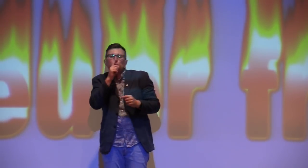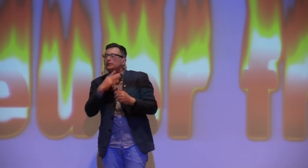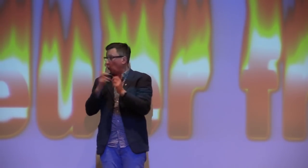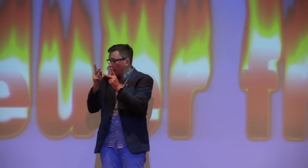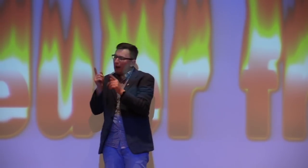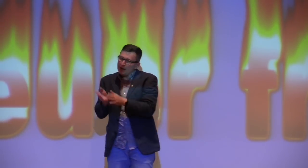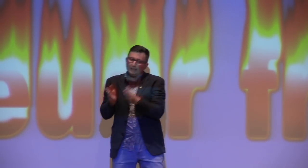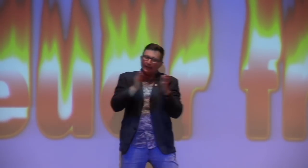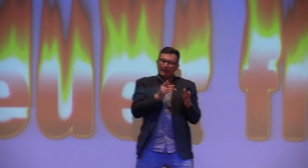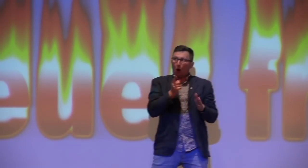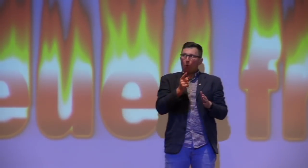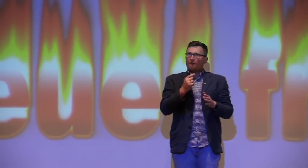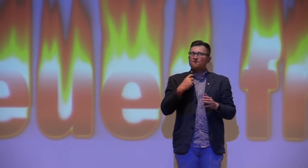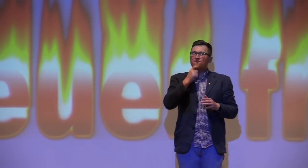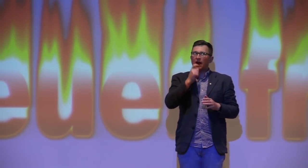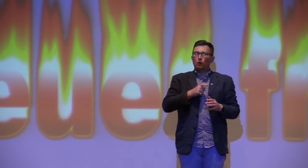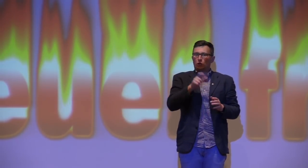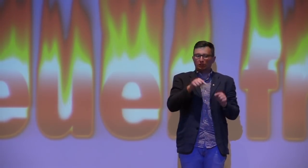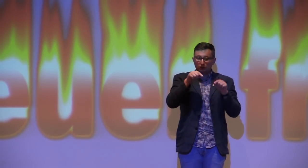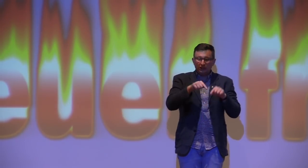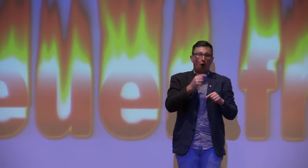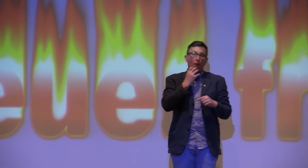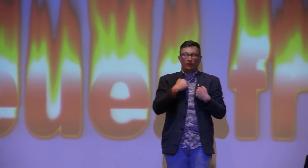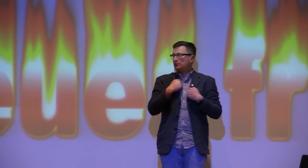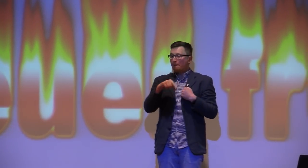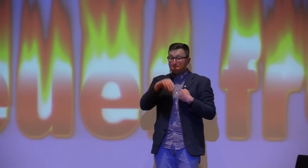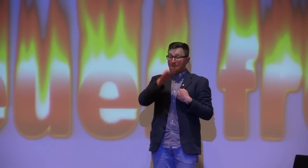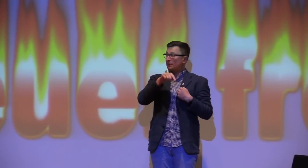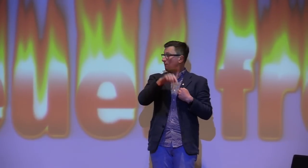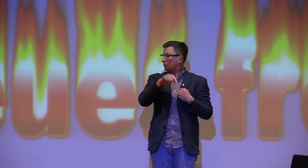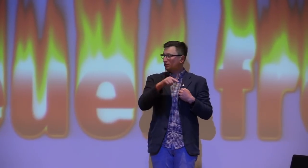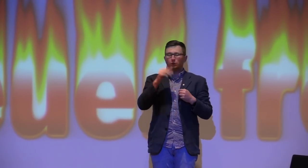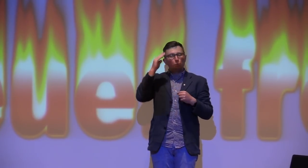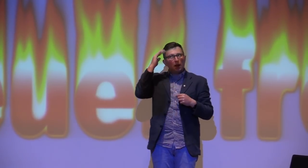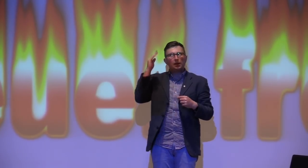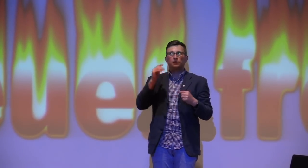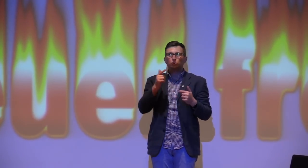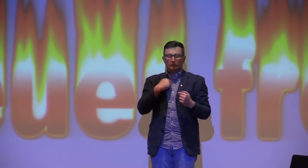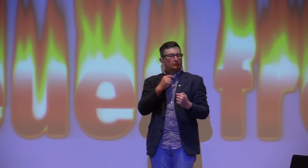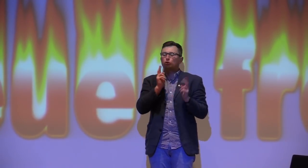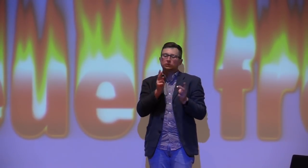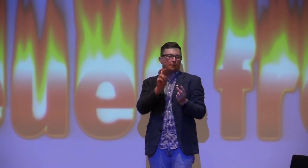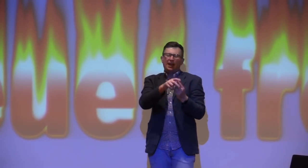Der Punkt natürlich mit dem, warum zahle ich denn, wenn ich nichts bekomme? Ja, aber ich glaube, da muss man auch ein